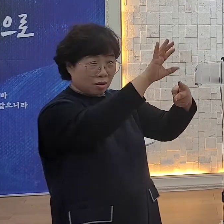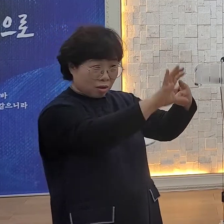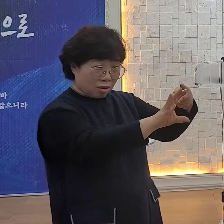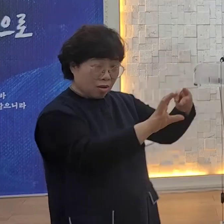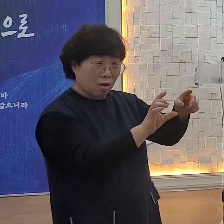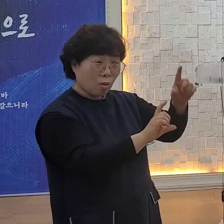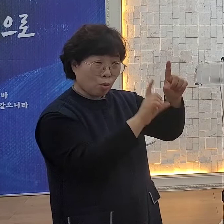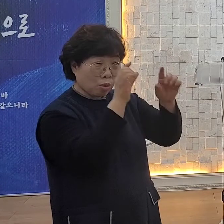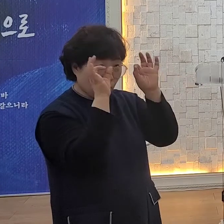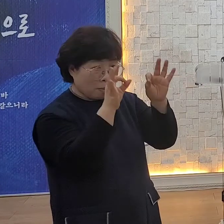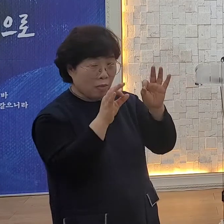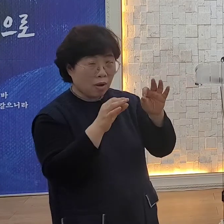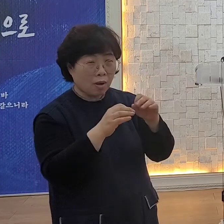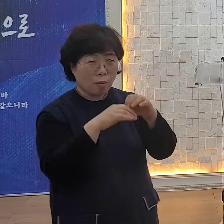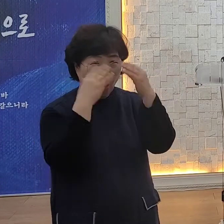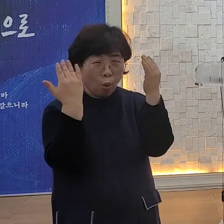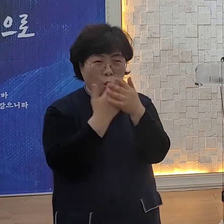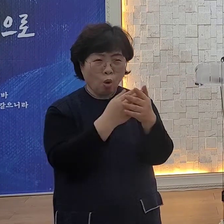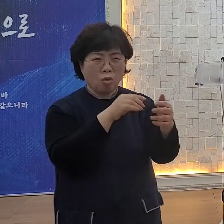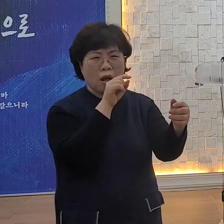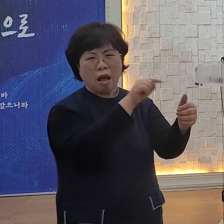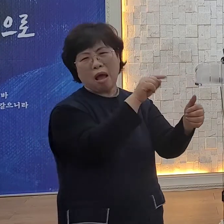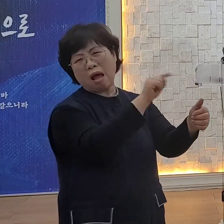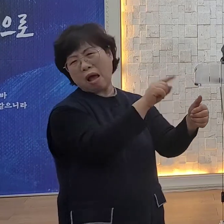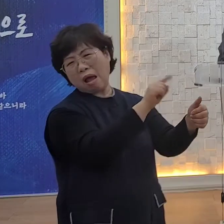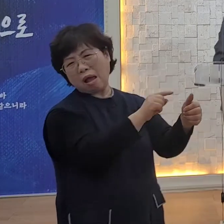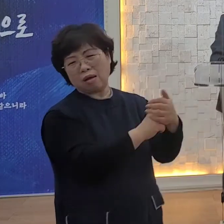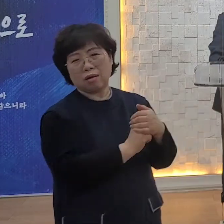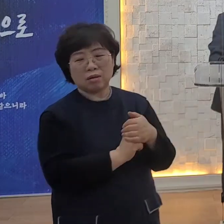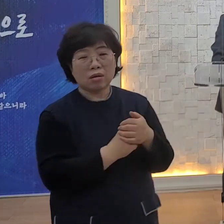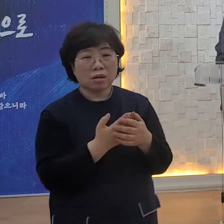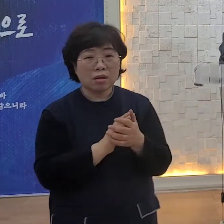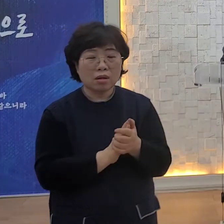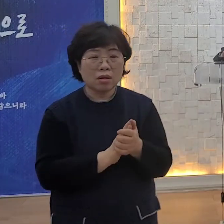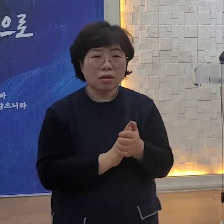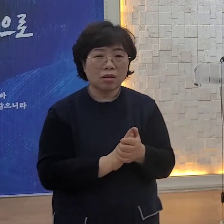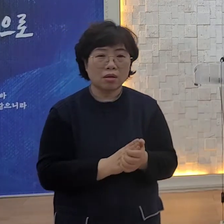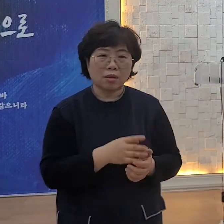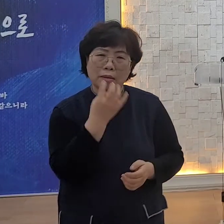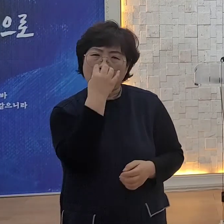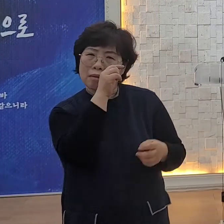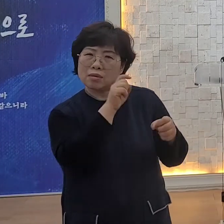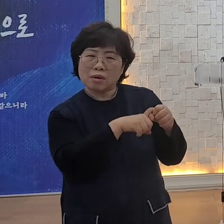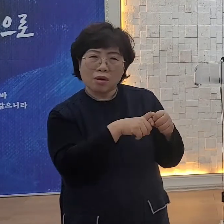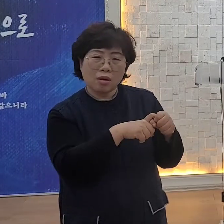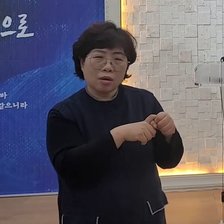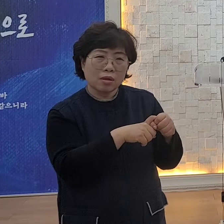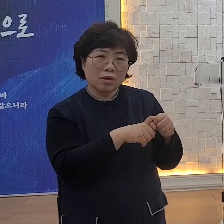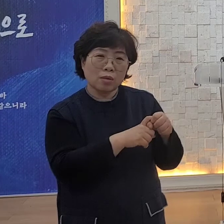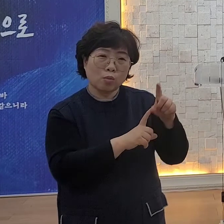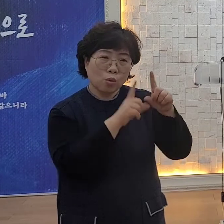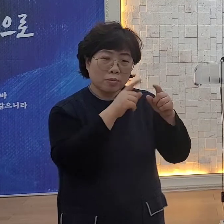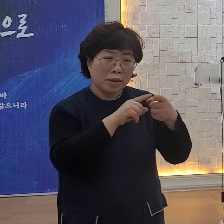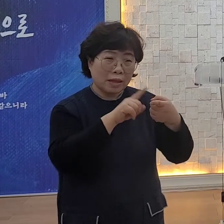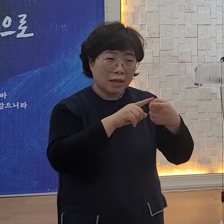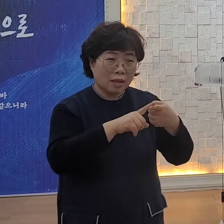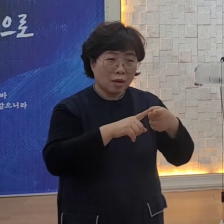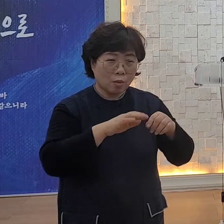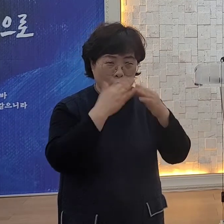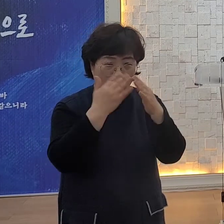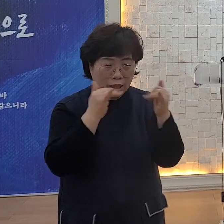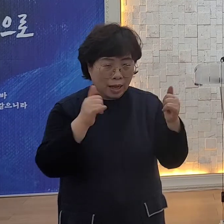타락, 막 간음, 막 음란, 막 이런 거 얘기하면 절대로 안 된다고 막 전부 다